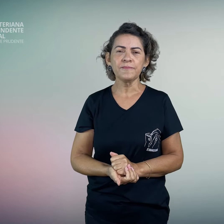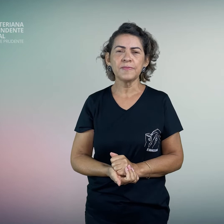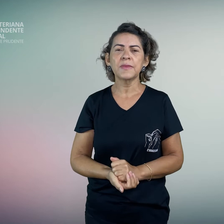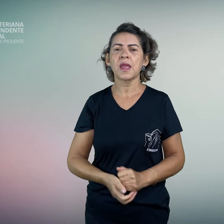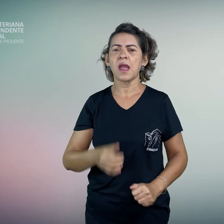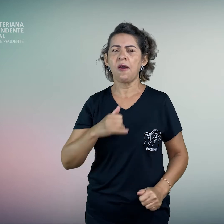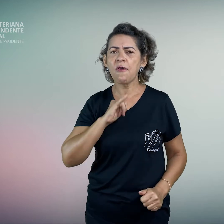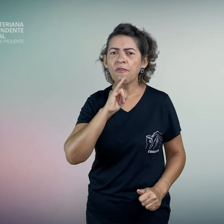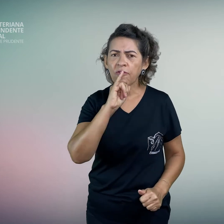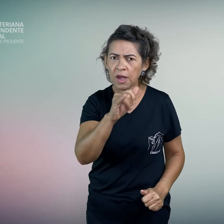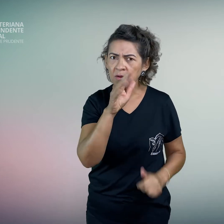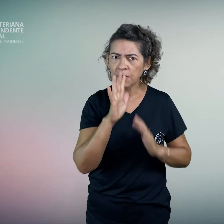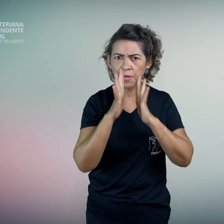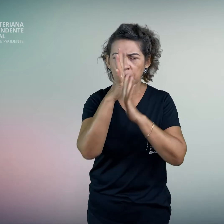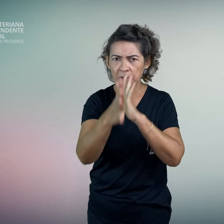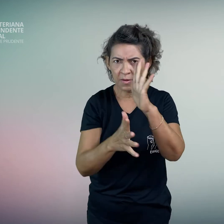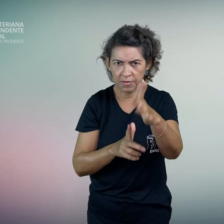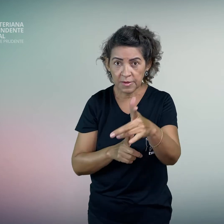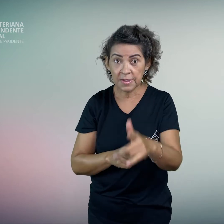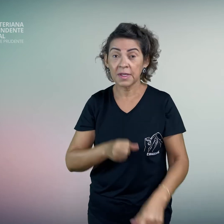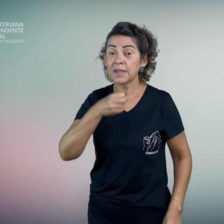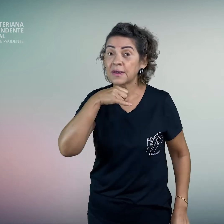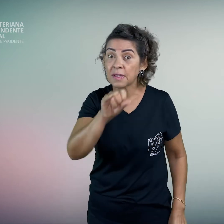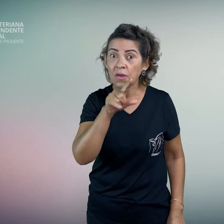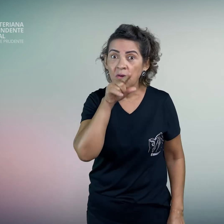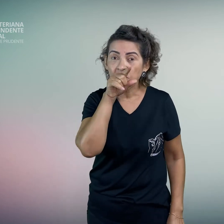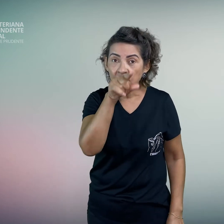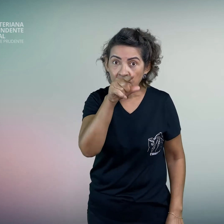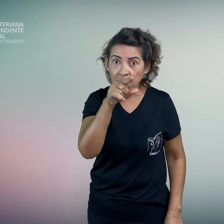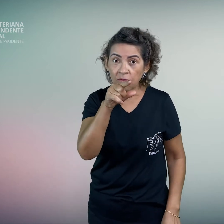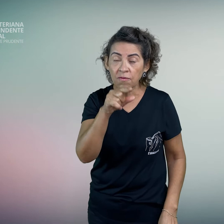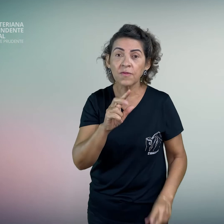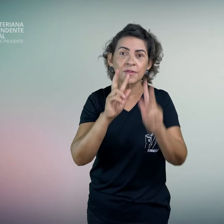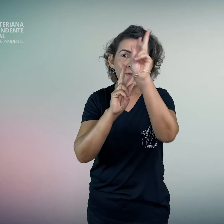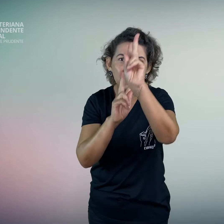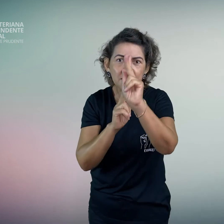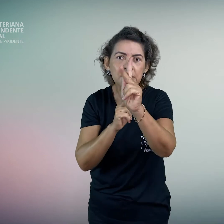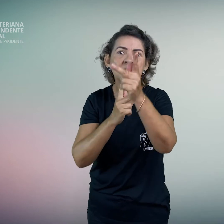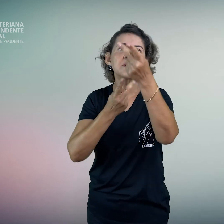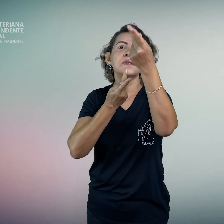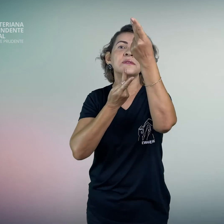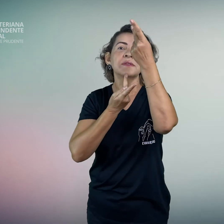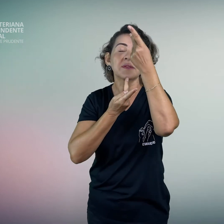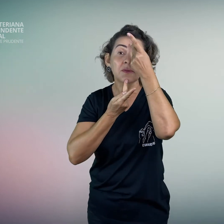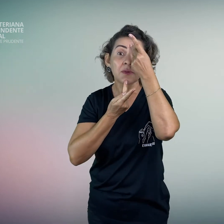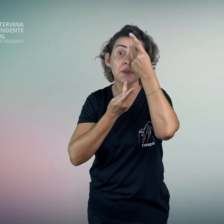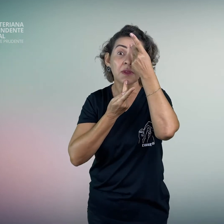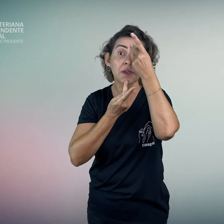Eu lhes asseguro que, a não ser que vocês se convertam e se tornem como